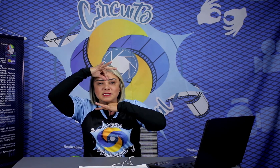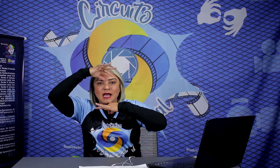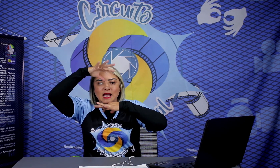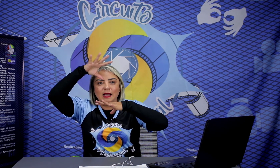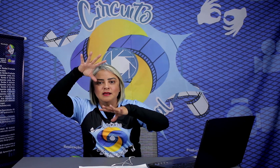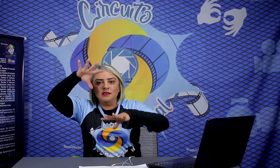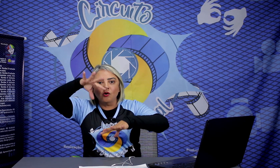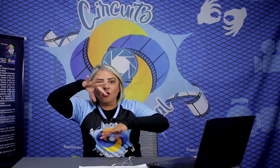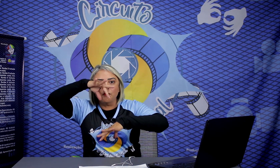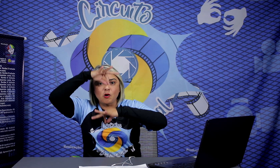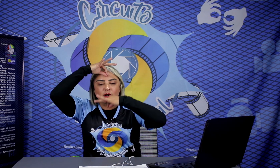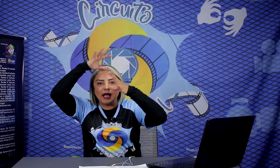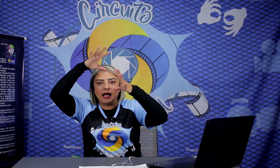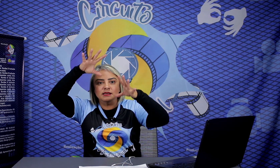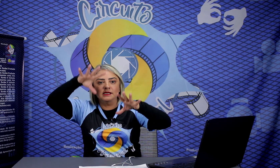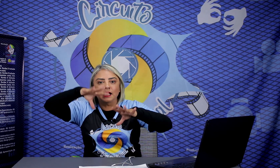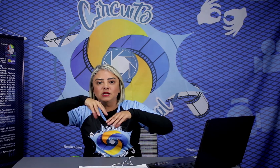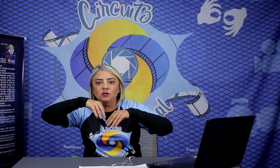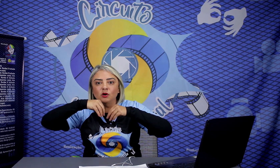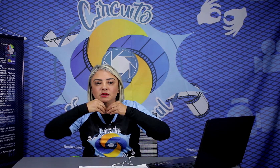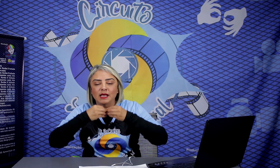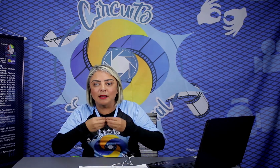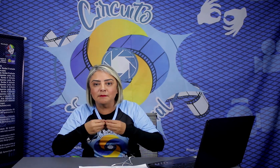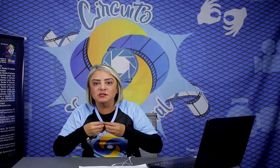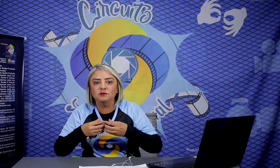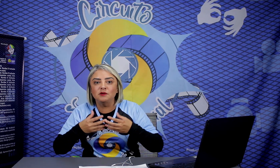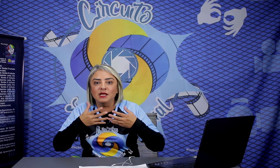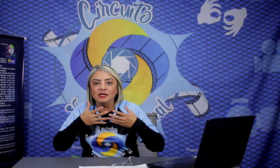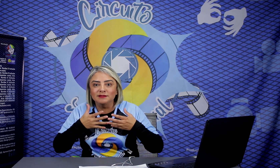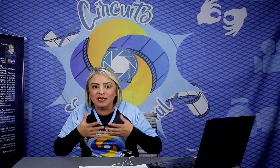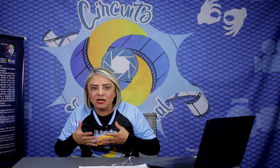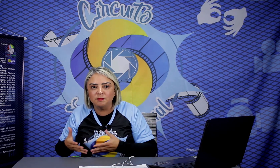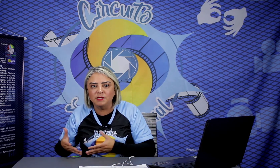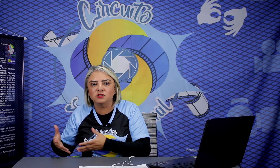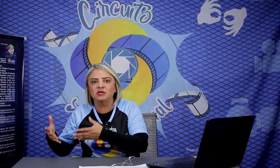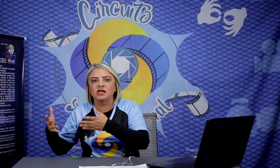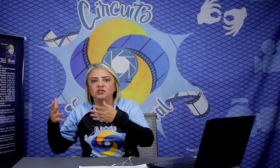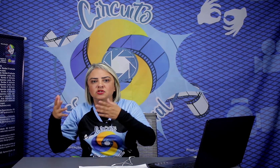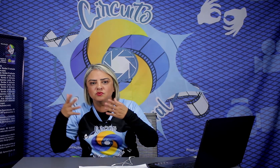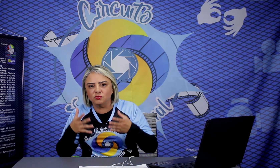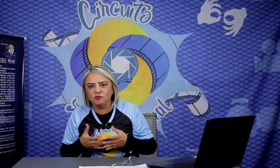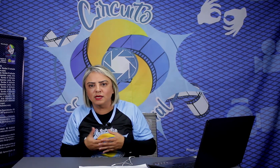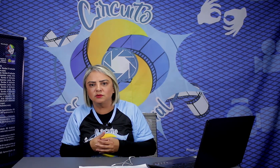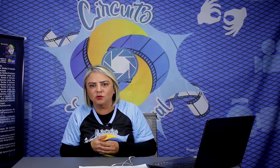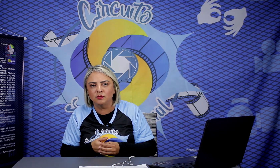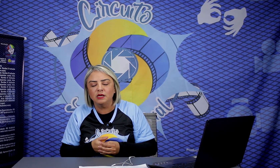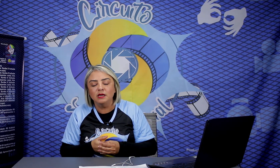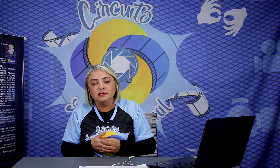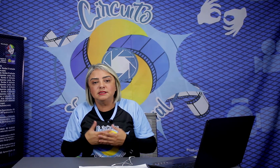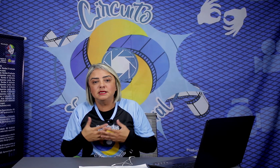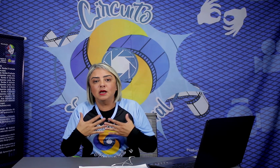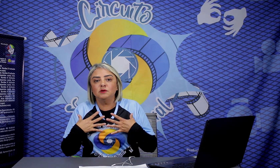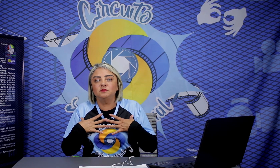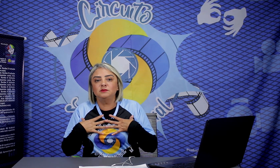interiorizar, incorporar, sei lá que nome dá, mas eu tenho que entrar no personagem junto com o ator. Se eu não tenho